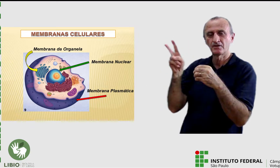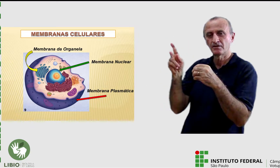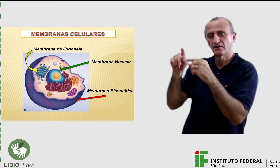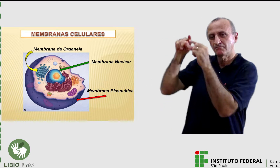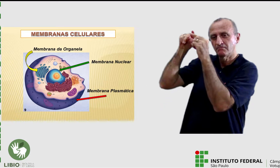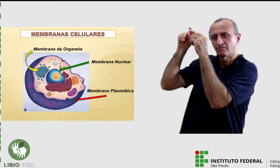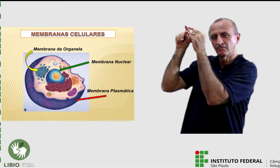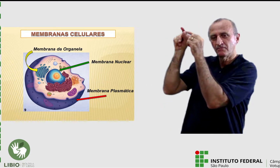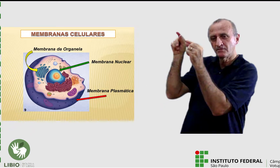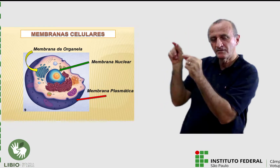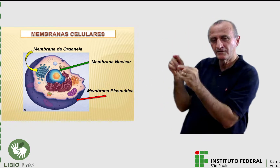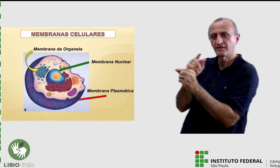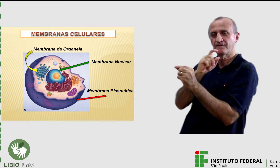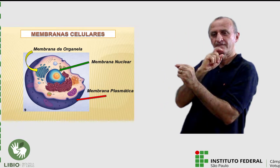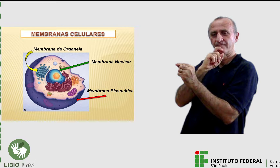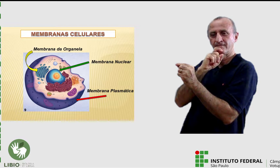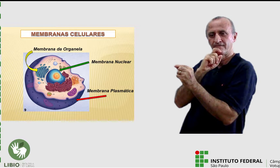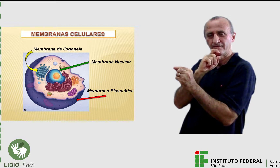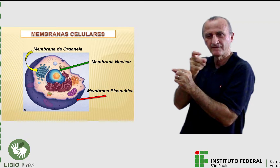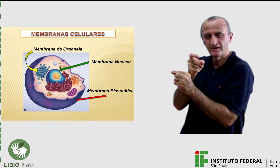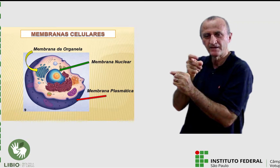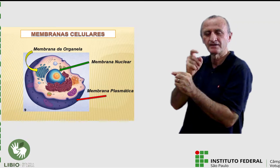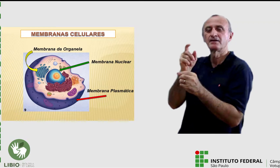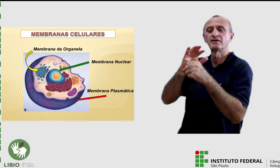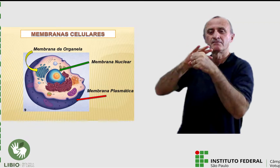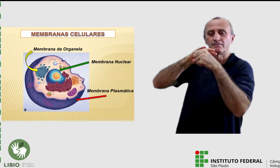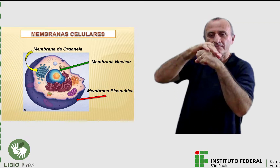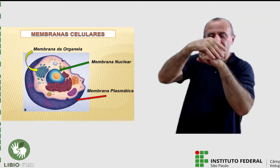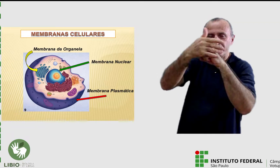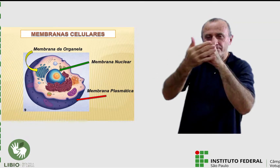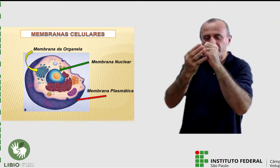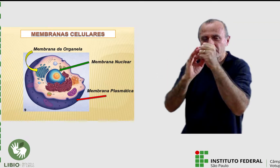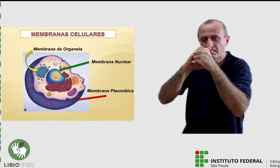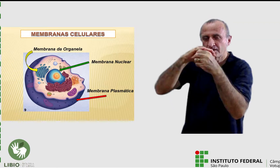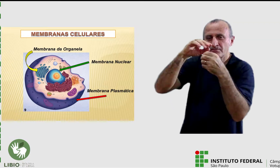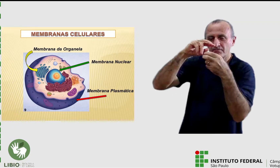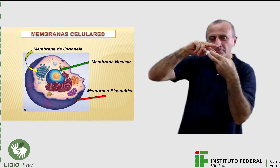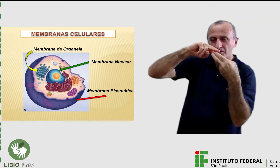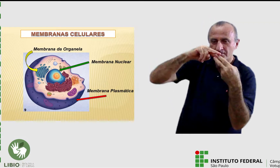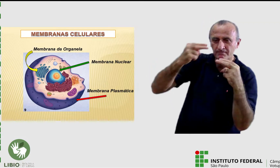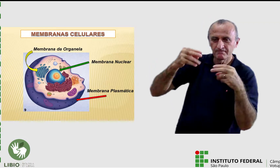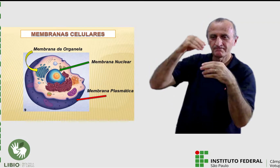seta verde, que envolve o material genético formando o núcleo.